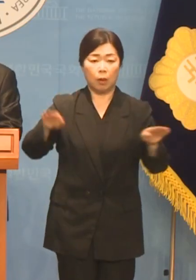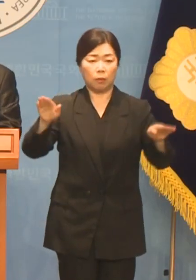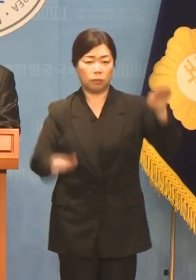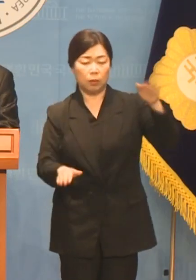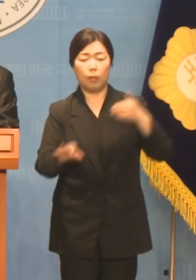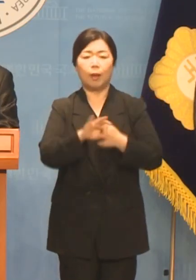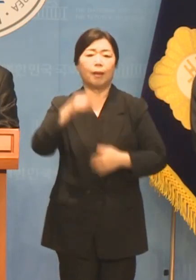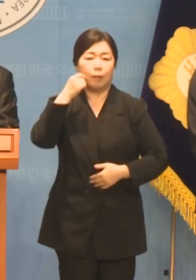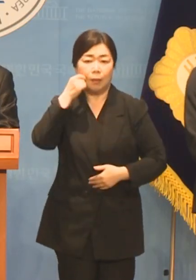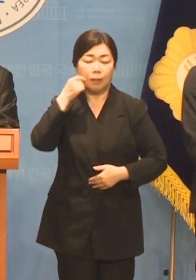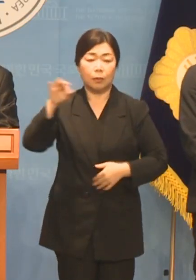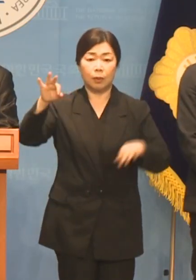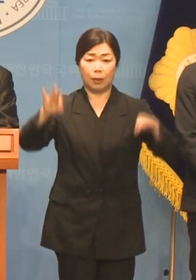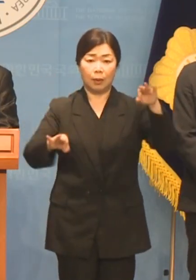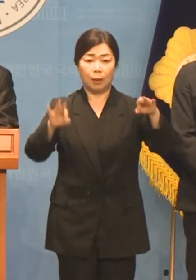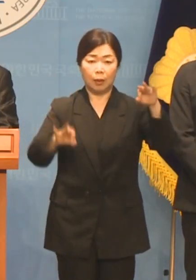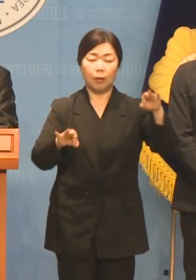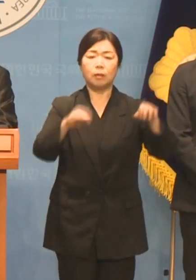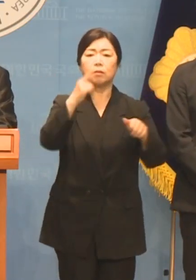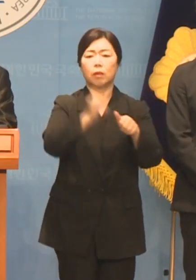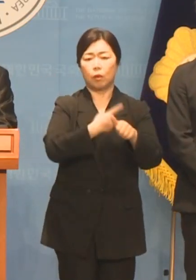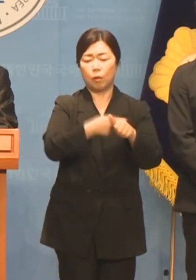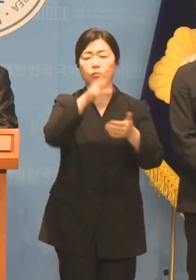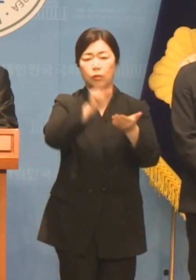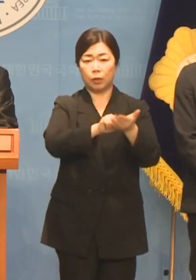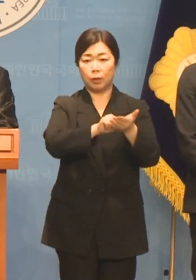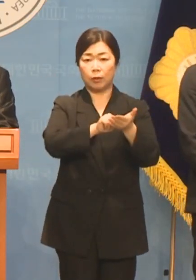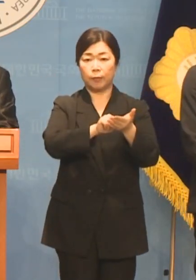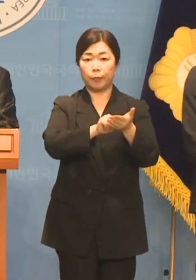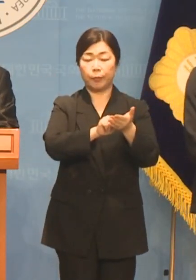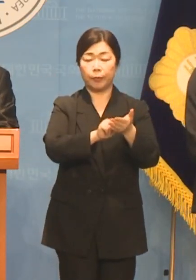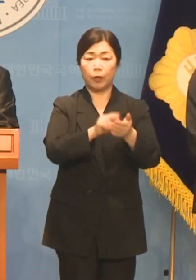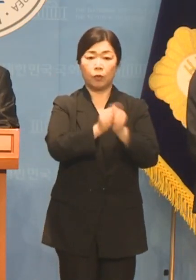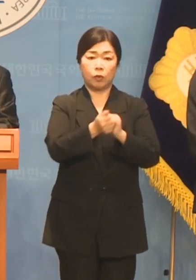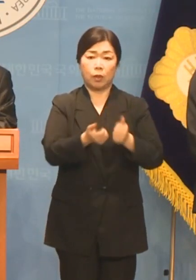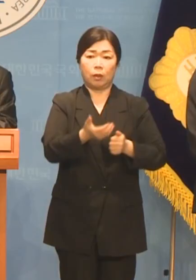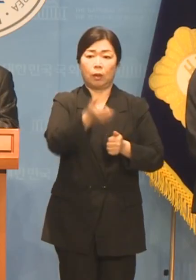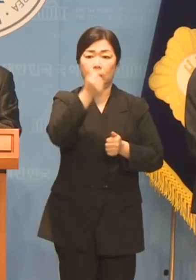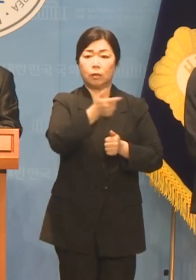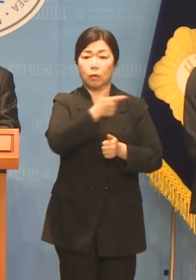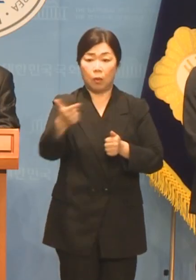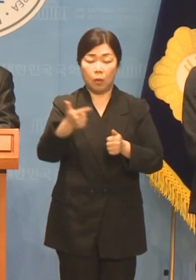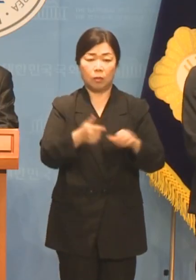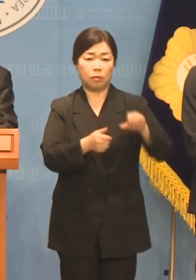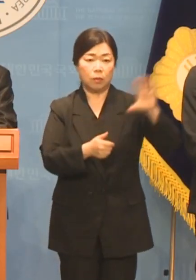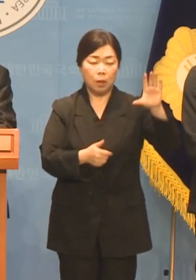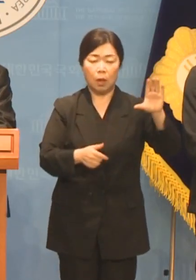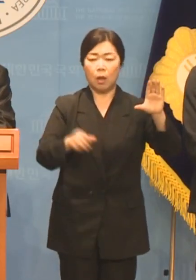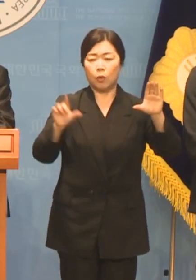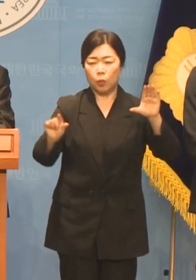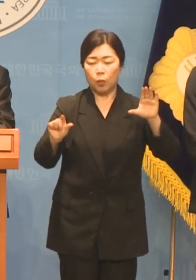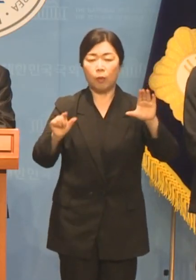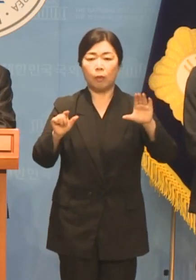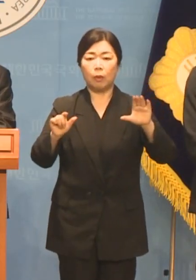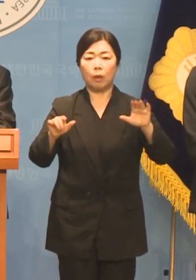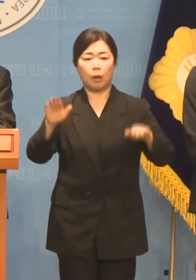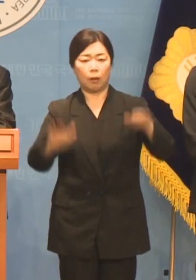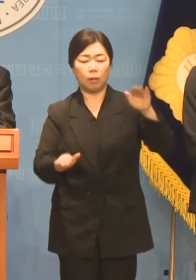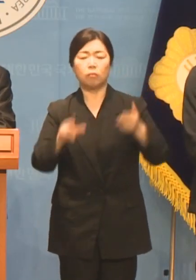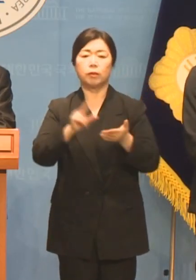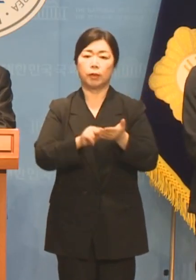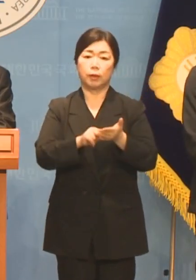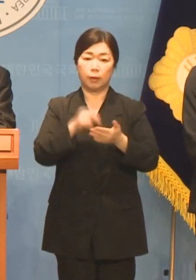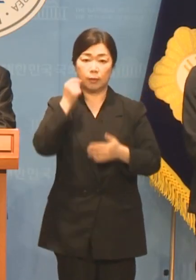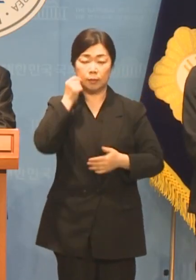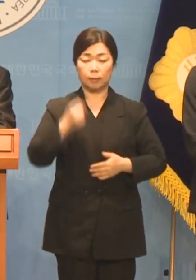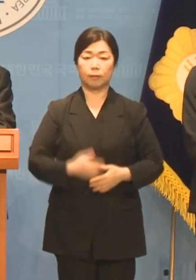개정과 배당소득 분리 과세가 반드시 필요합니다. 양날개가 있어야 합니다. 지난 24일